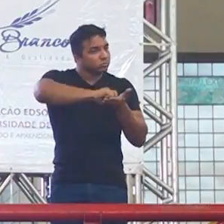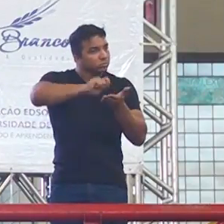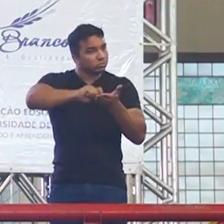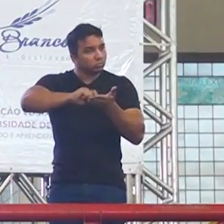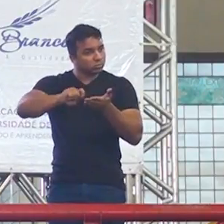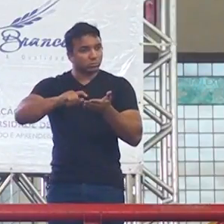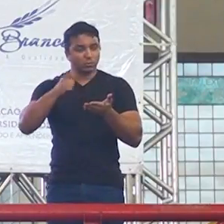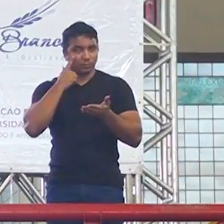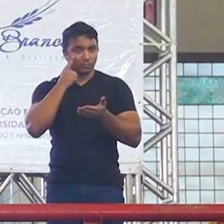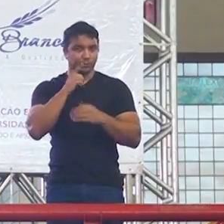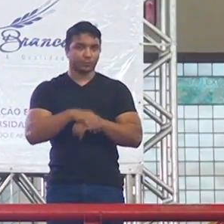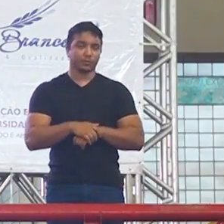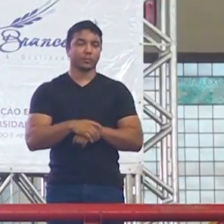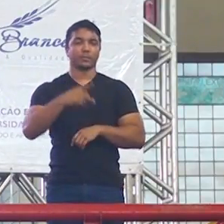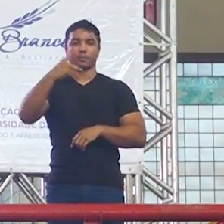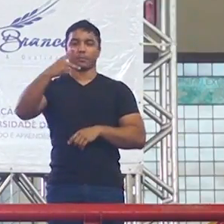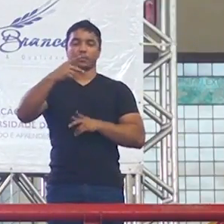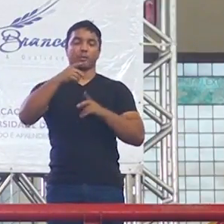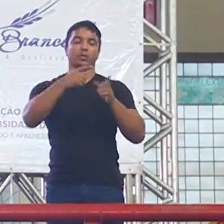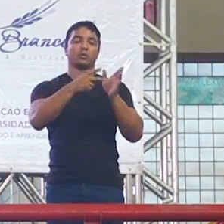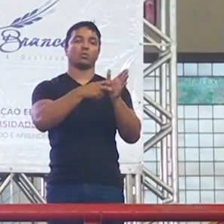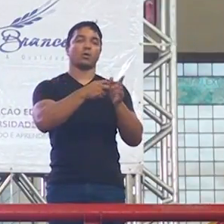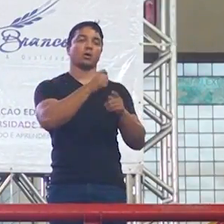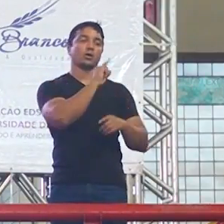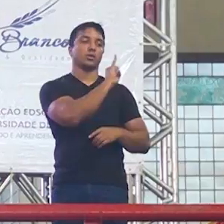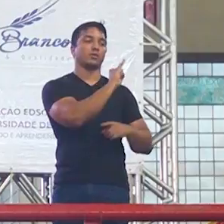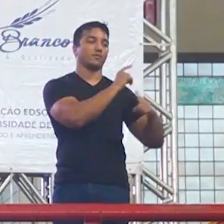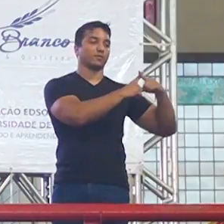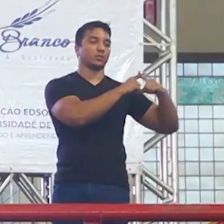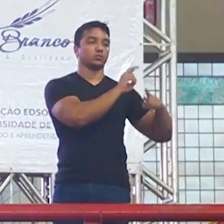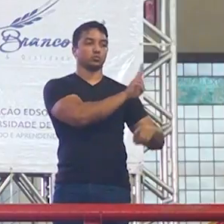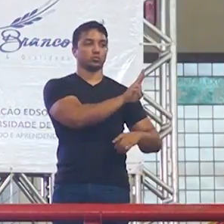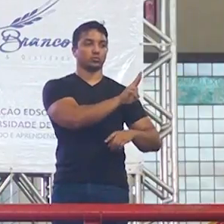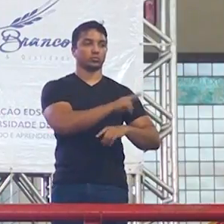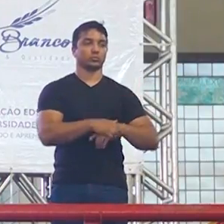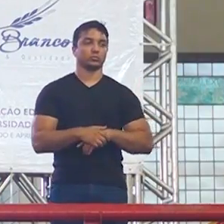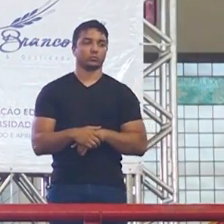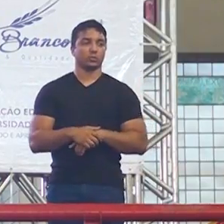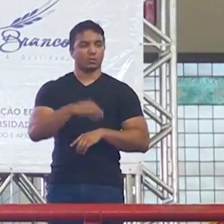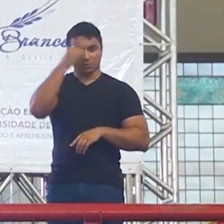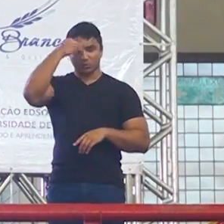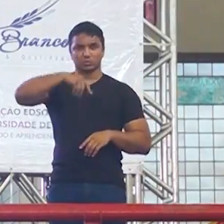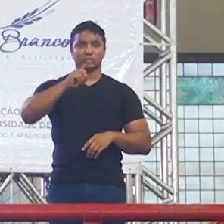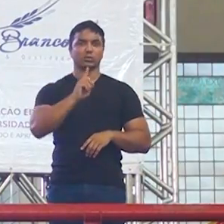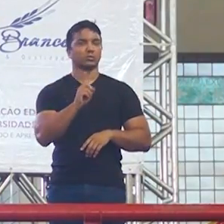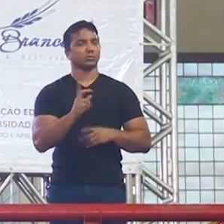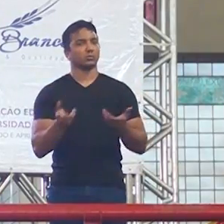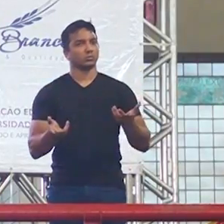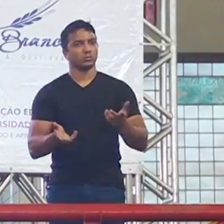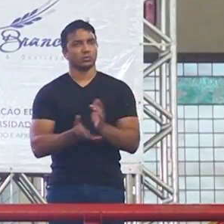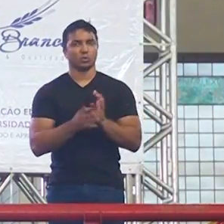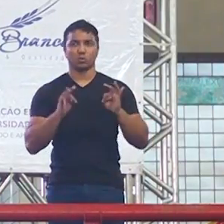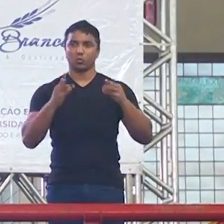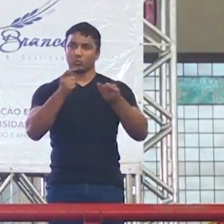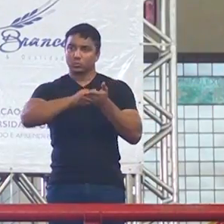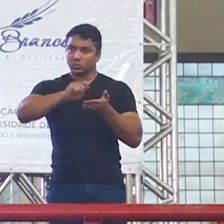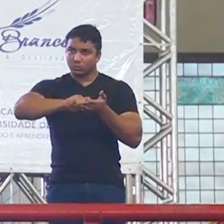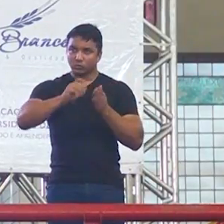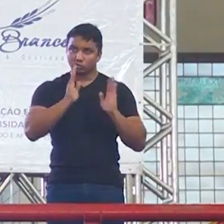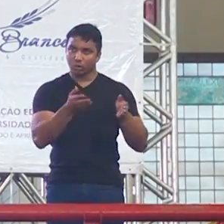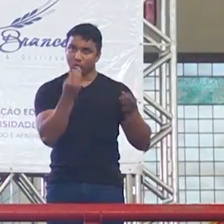vou fazer. Eu quero que você faça. Passe à frente dos outros, seja preguiçoso, não. Todo mundo escreveu